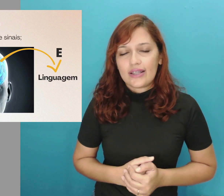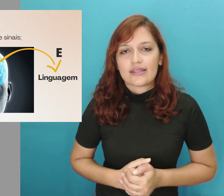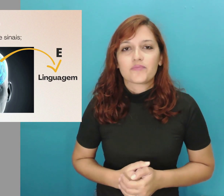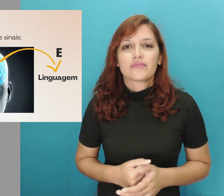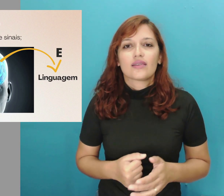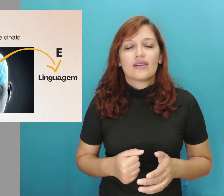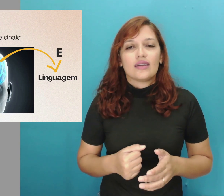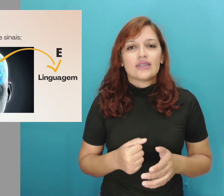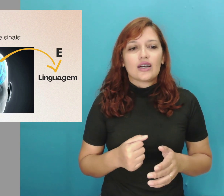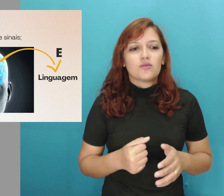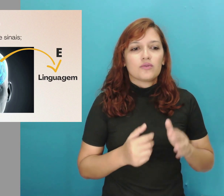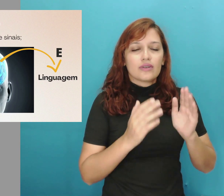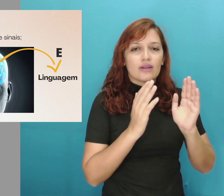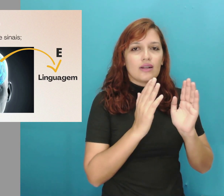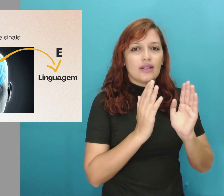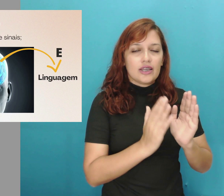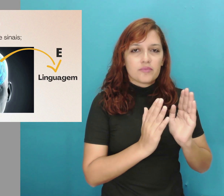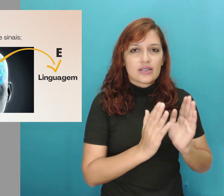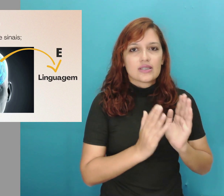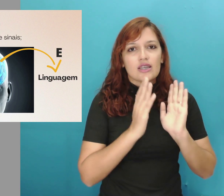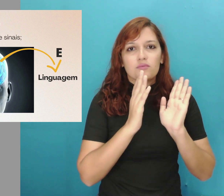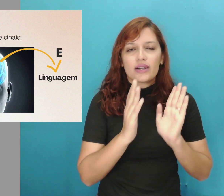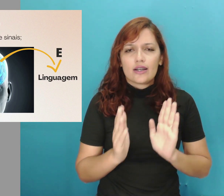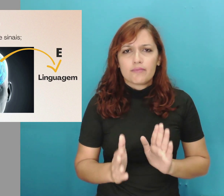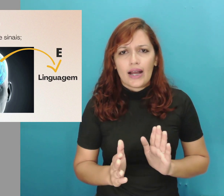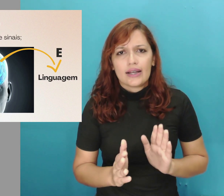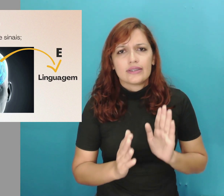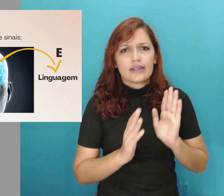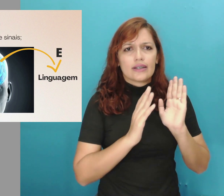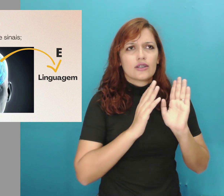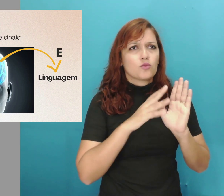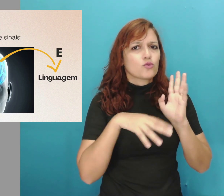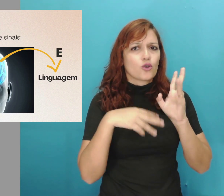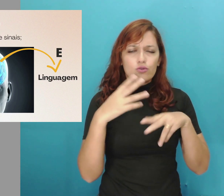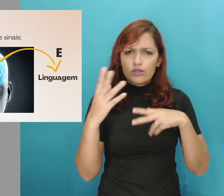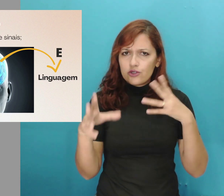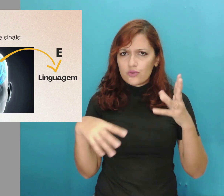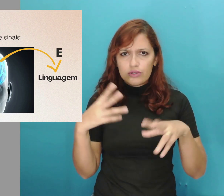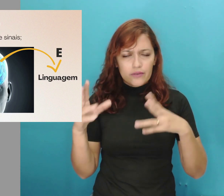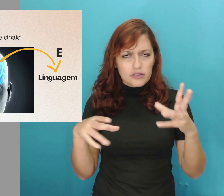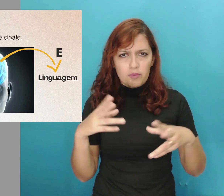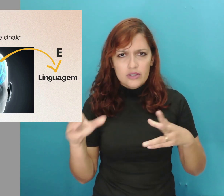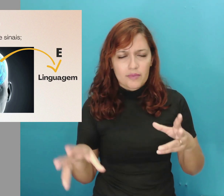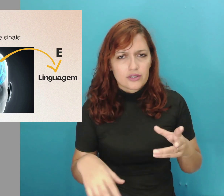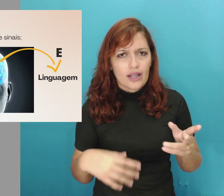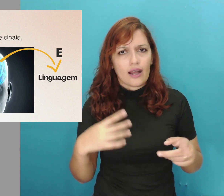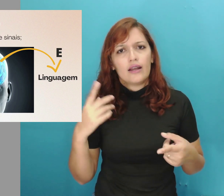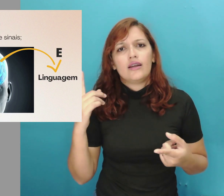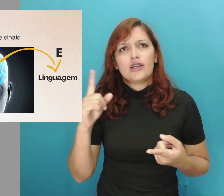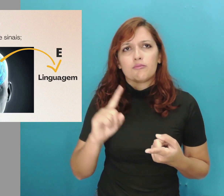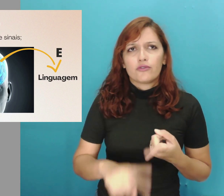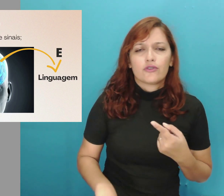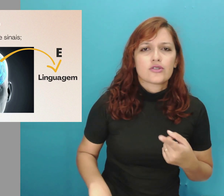sinais. Então, Libras tem uma gramática com todos os estudos que você possa imaginar.